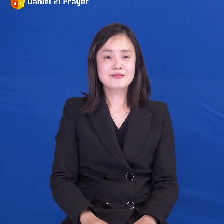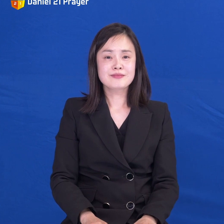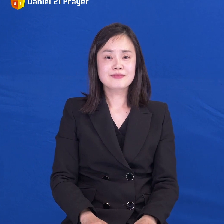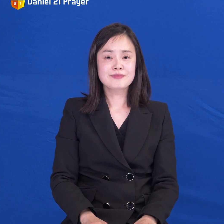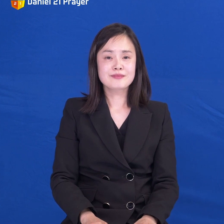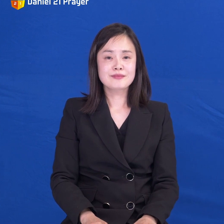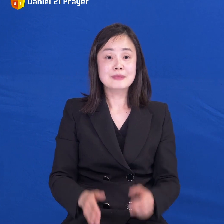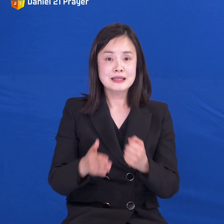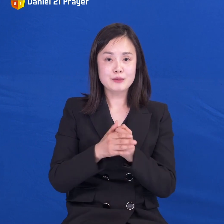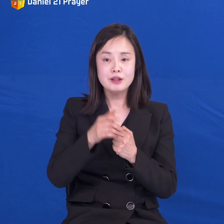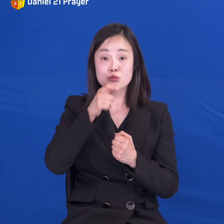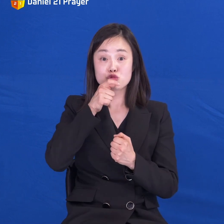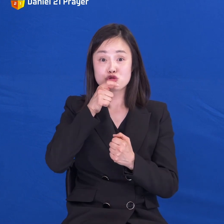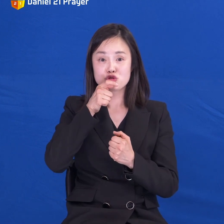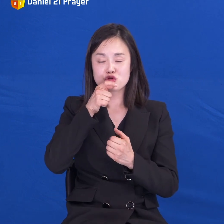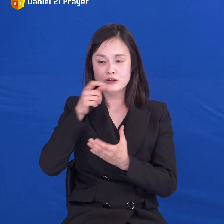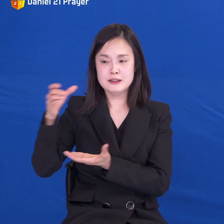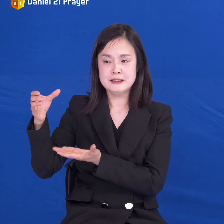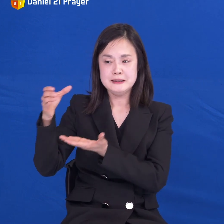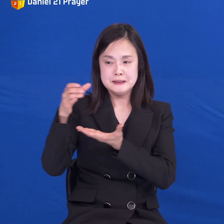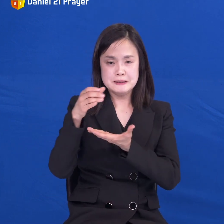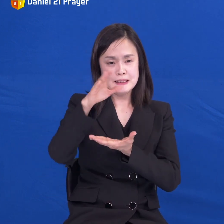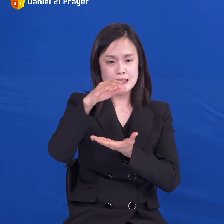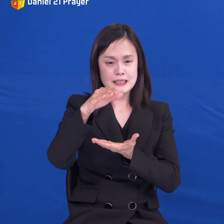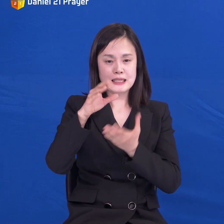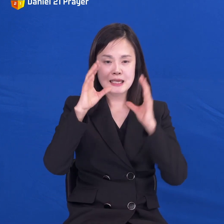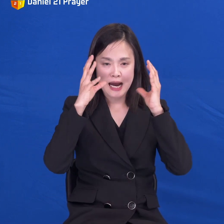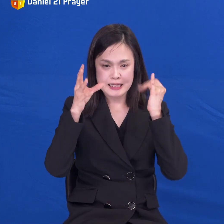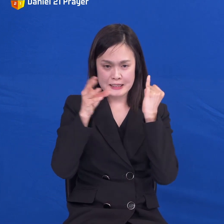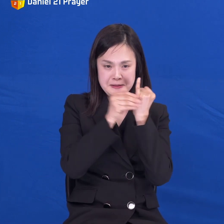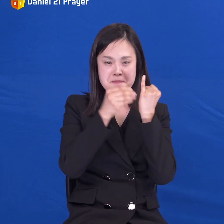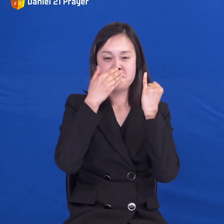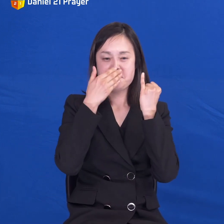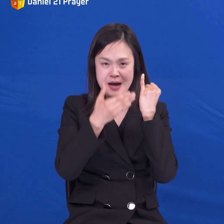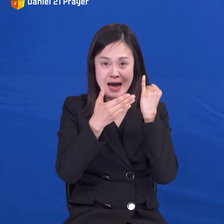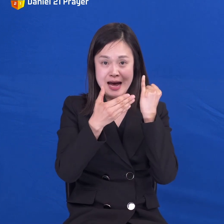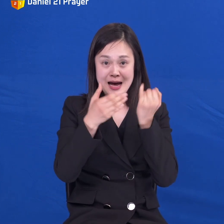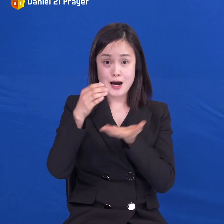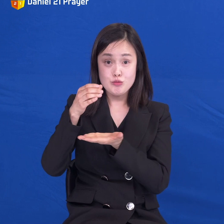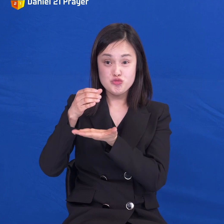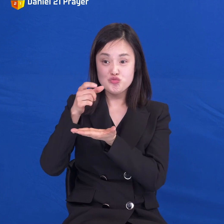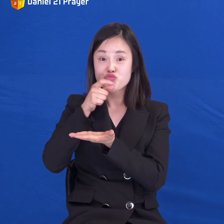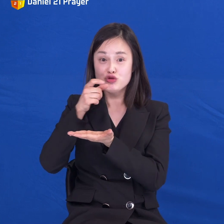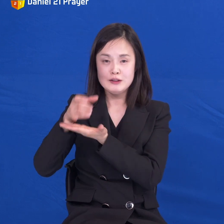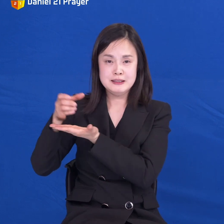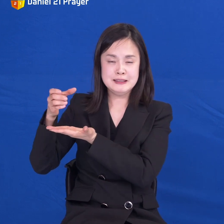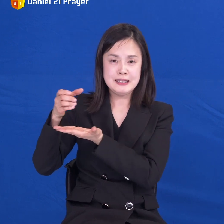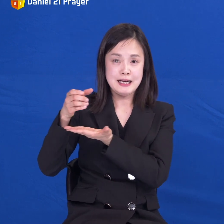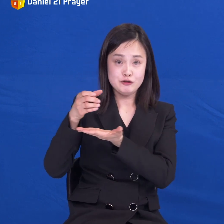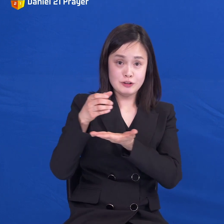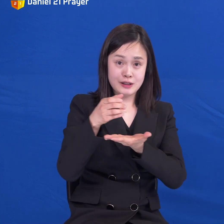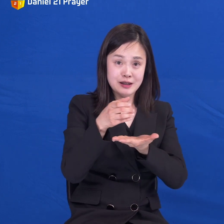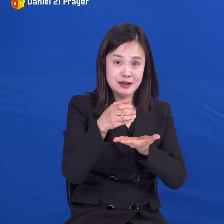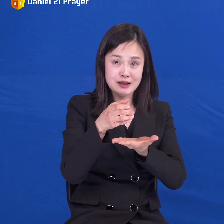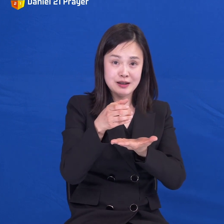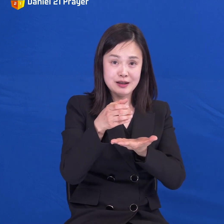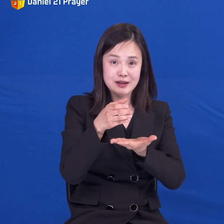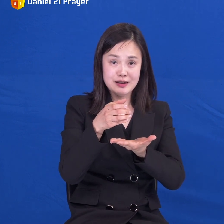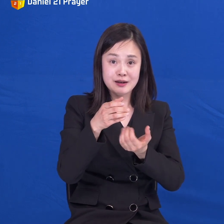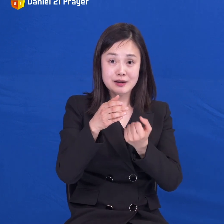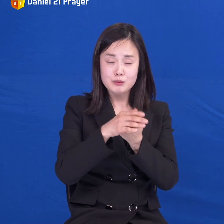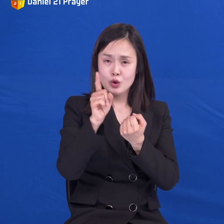이거 먹으면 불임이 없습니다 했더니 그 팀 가운데 집사님 다 먹어! 그러는